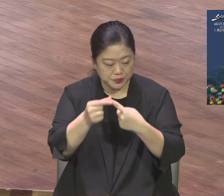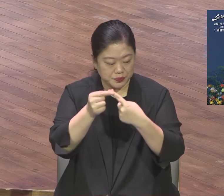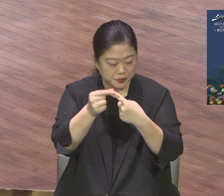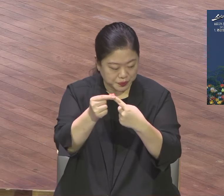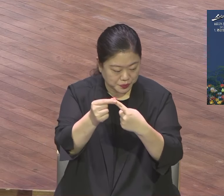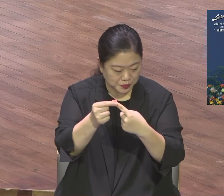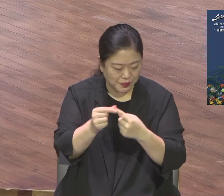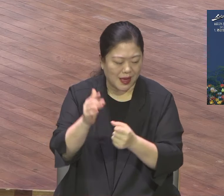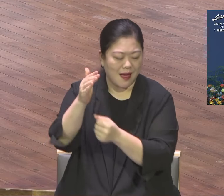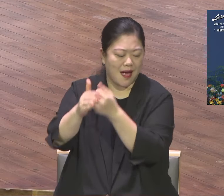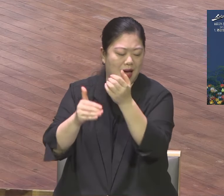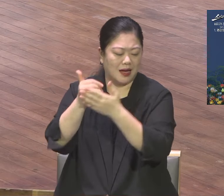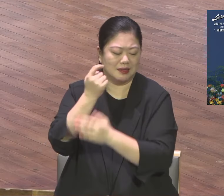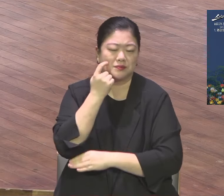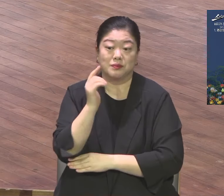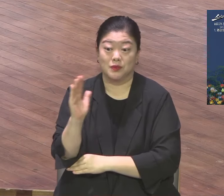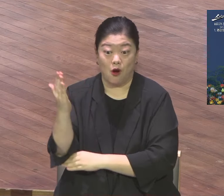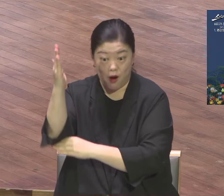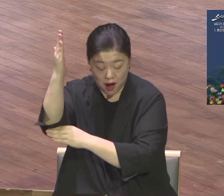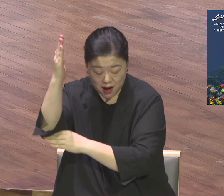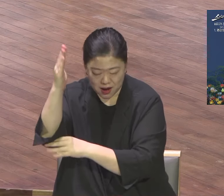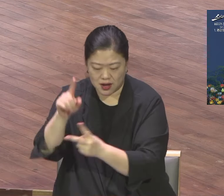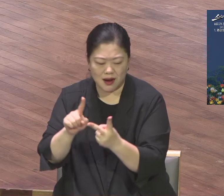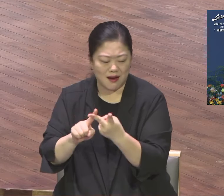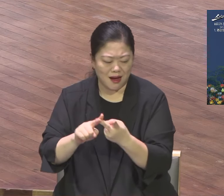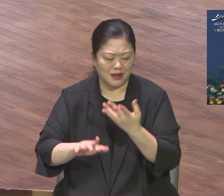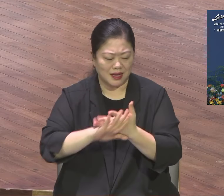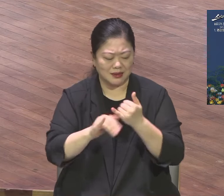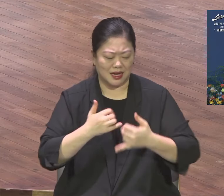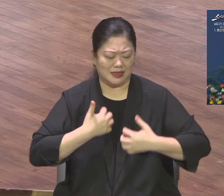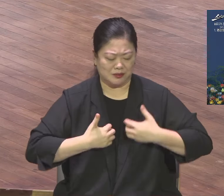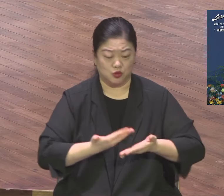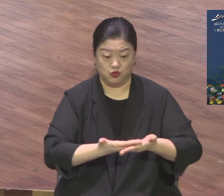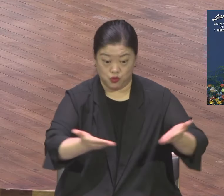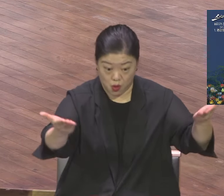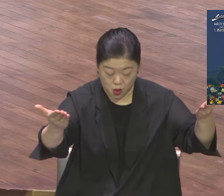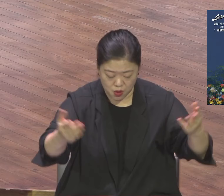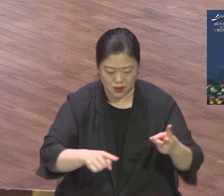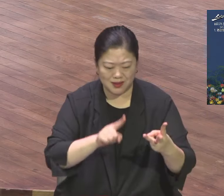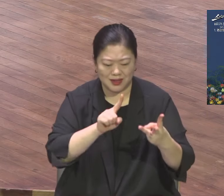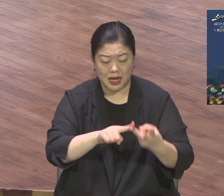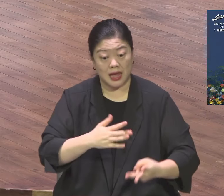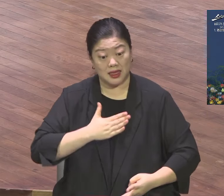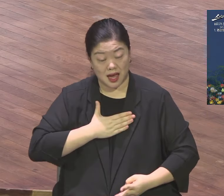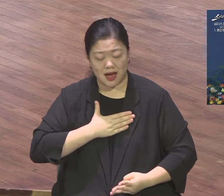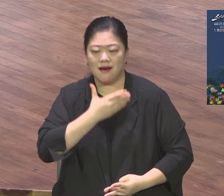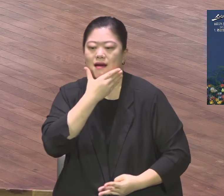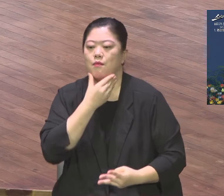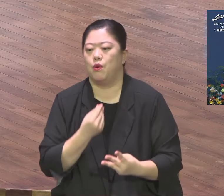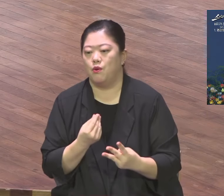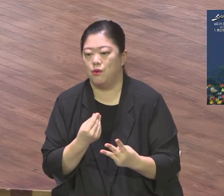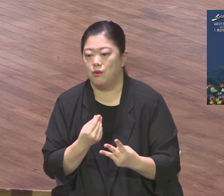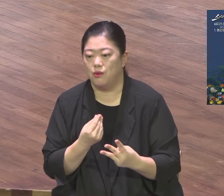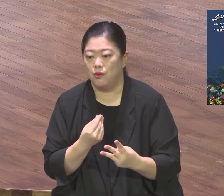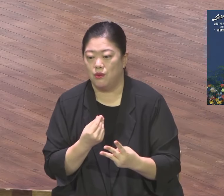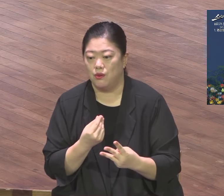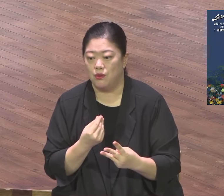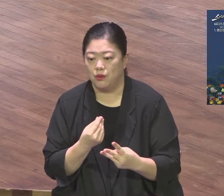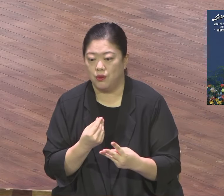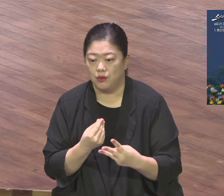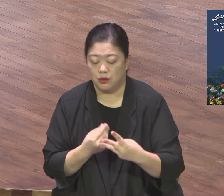God, Joy to others, Happiness to me. 그래서 하나님께 영광된